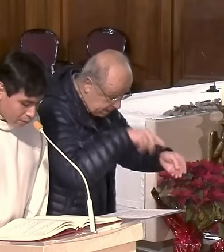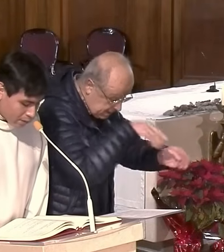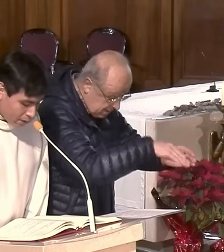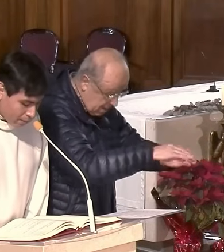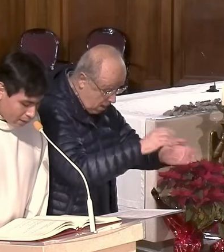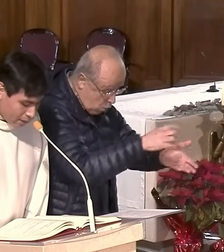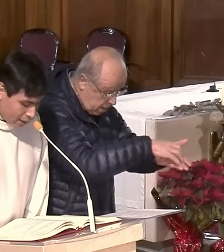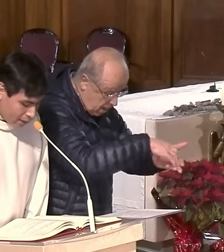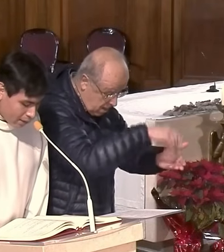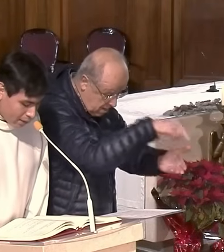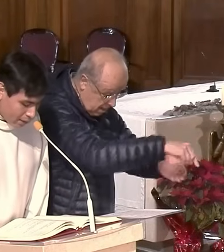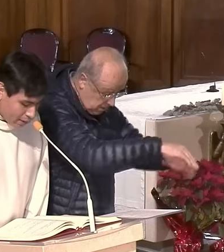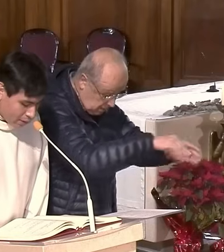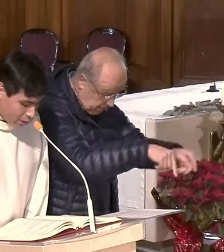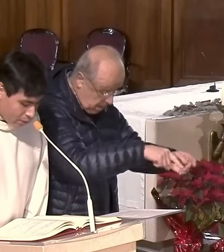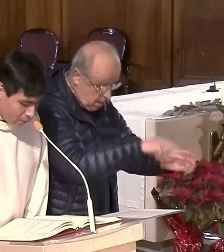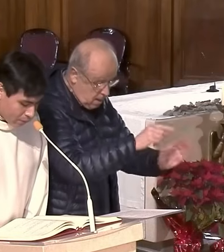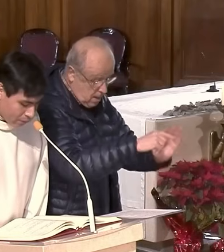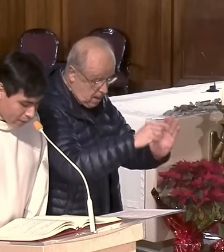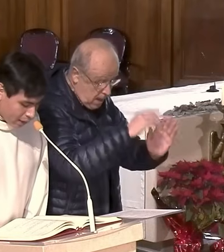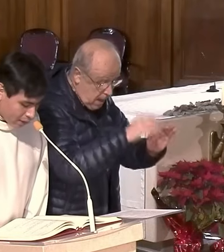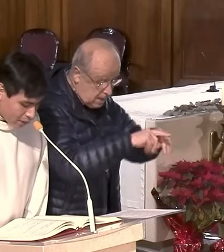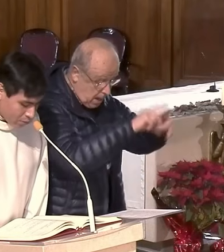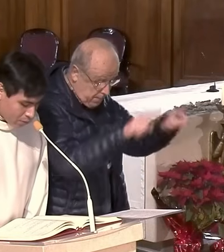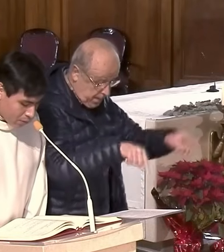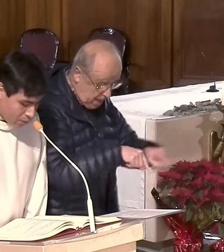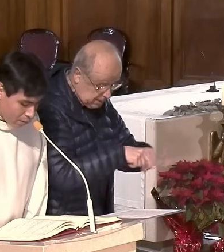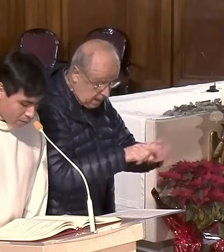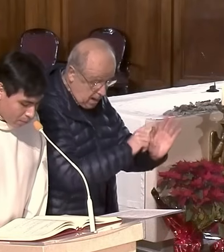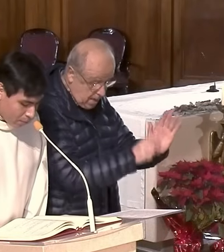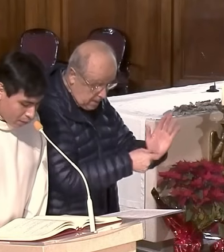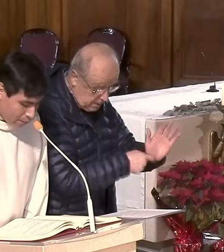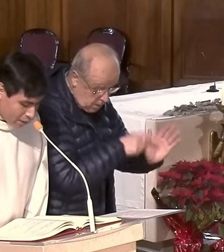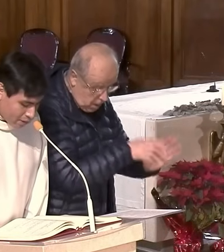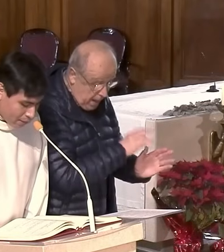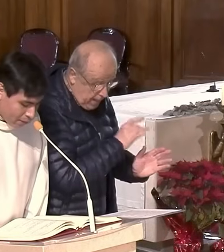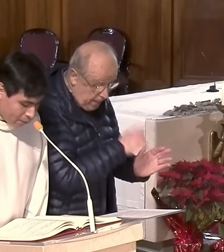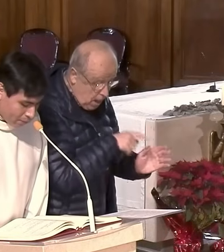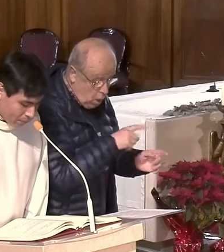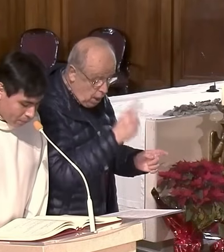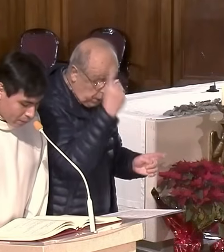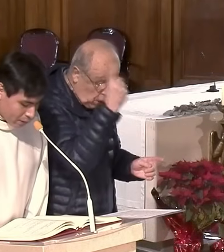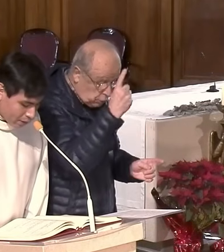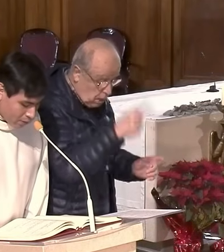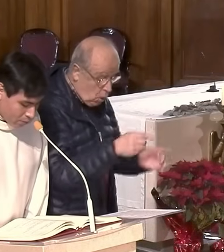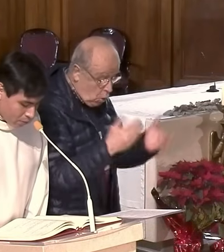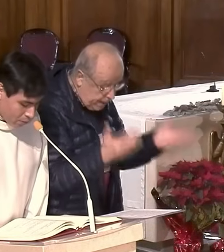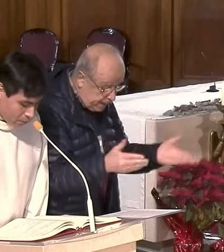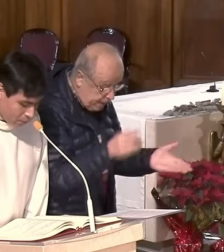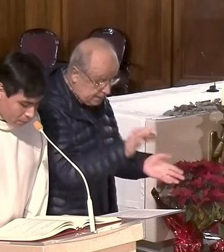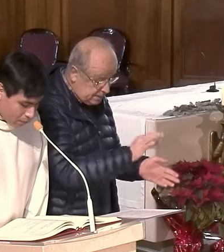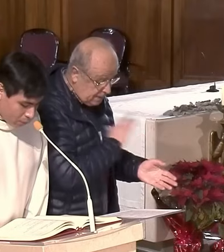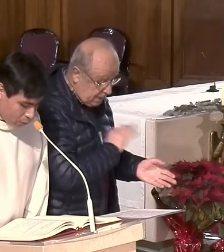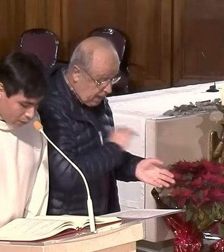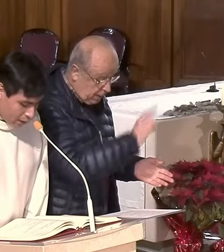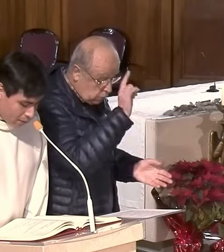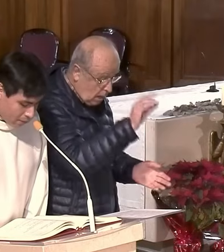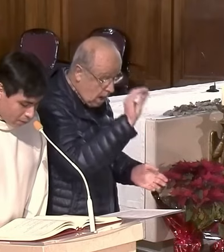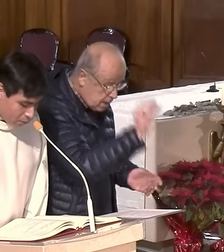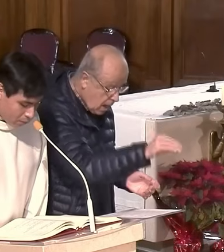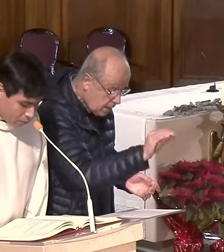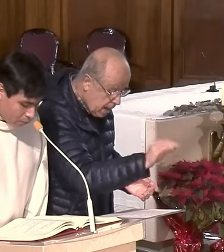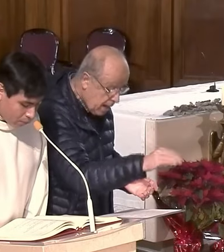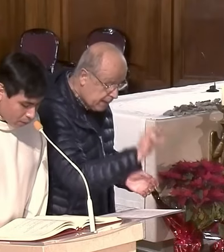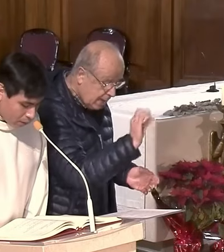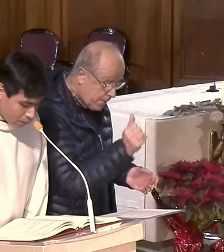a donde estaba Eli y dijo: aquí estoy. ¿Por qué me has llamado? Respondió: no te he